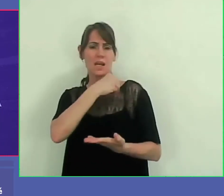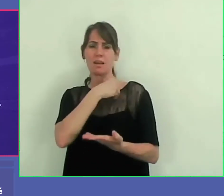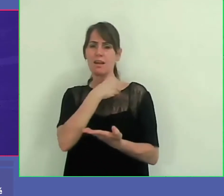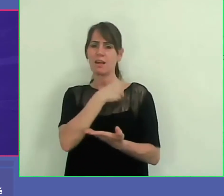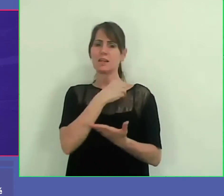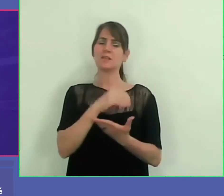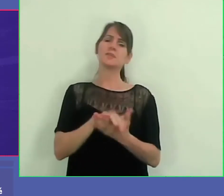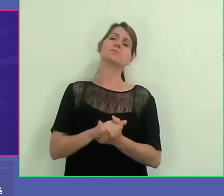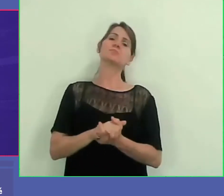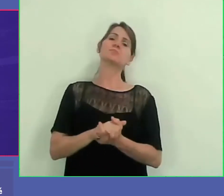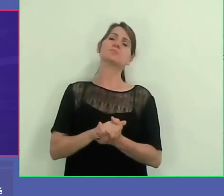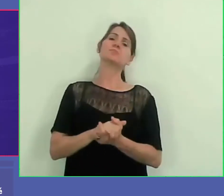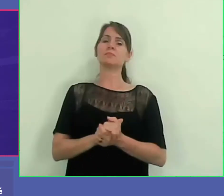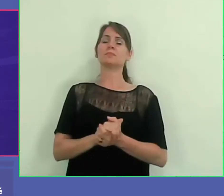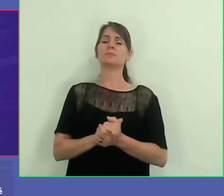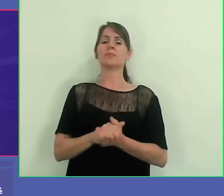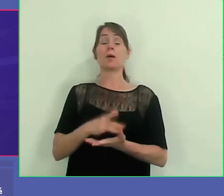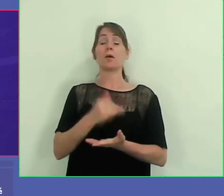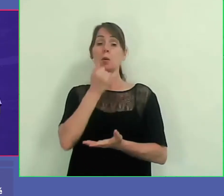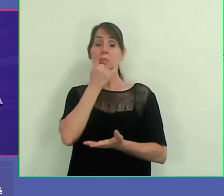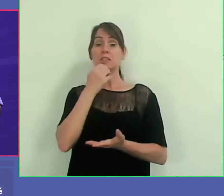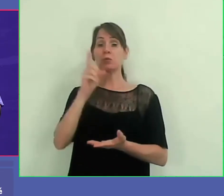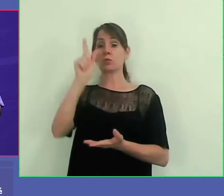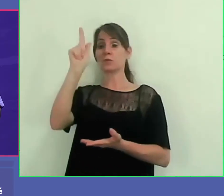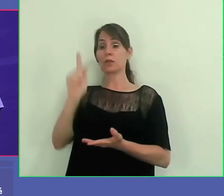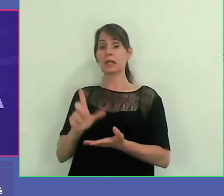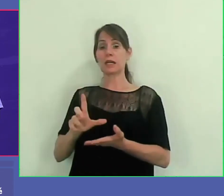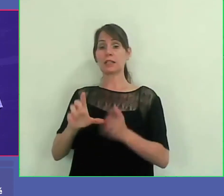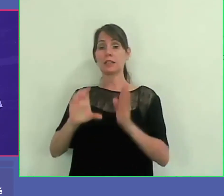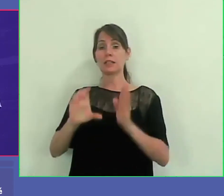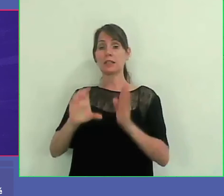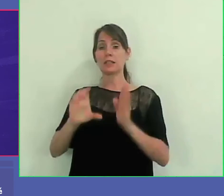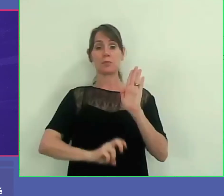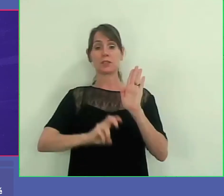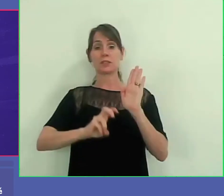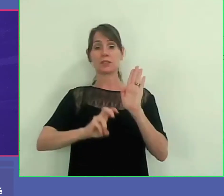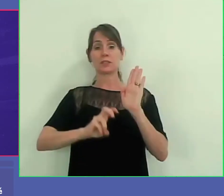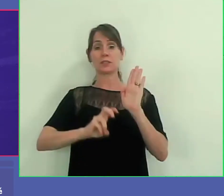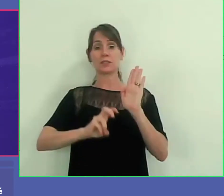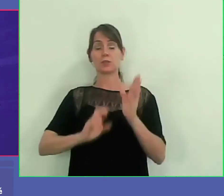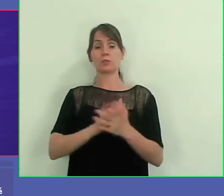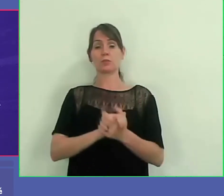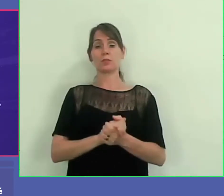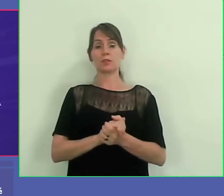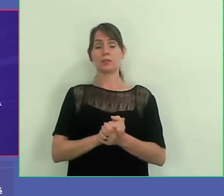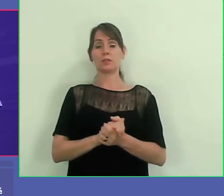Gálatas 5, né? Perdão, Gálatas 5. Eu pulei um pouco aqui, tá?